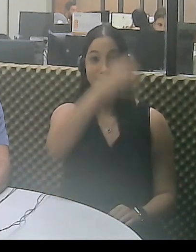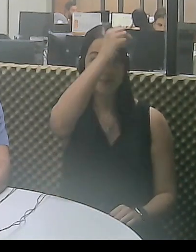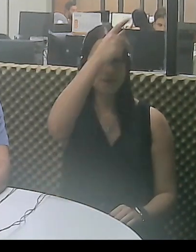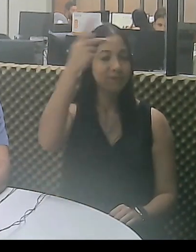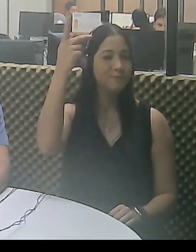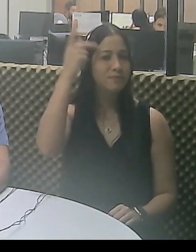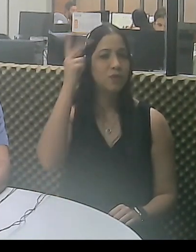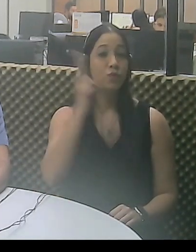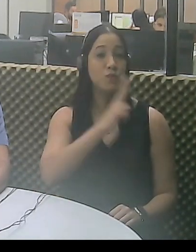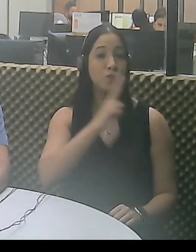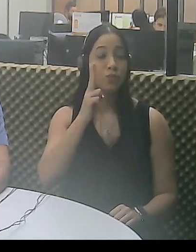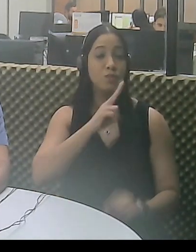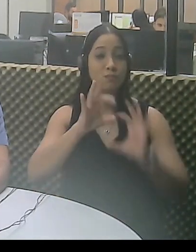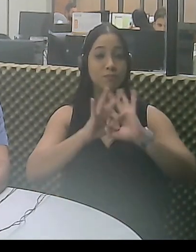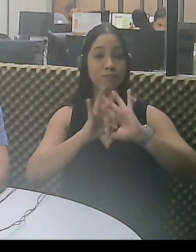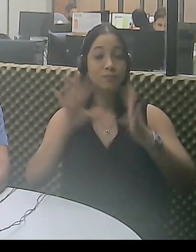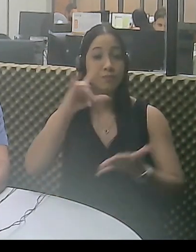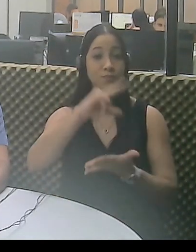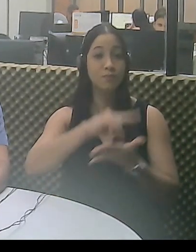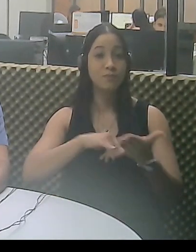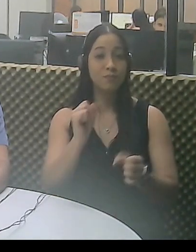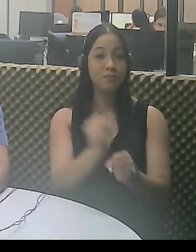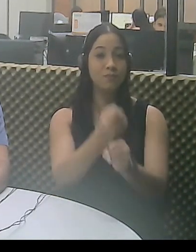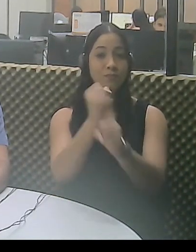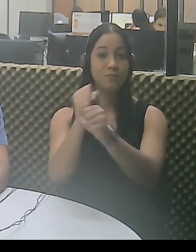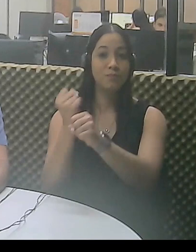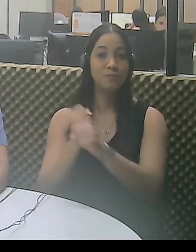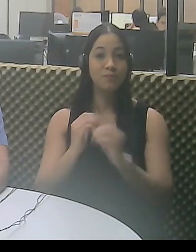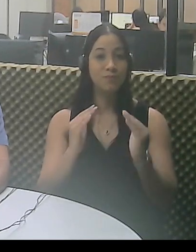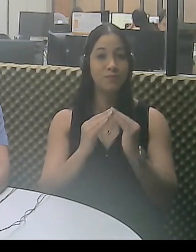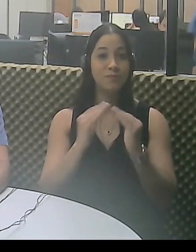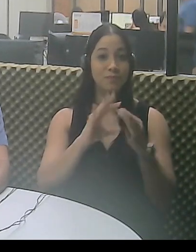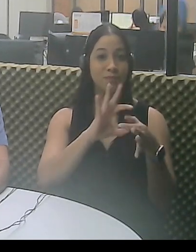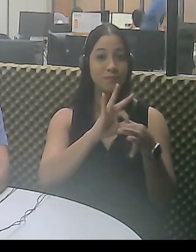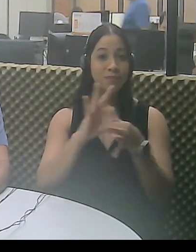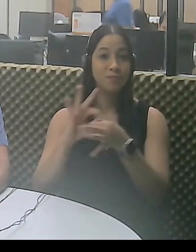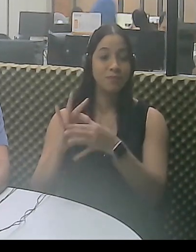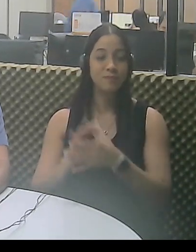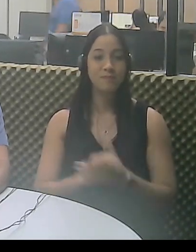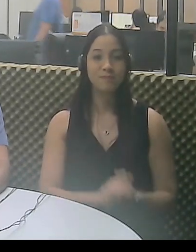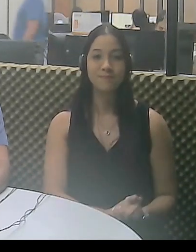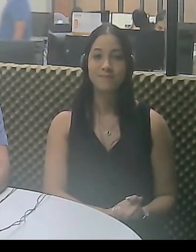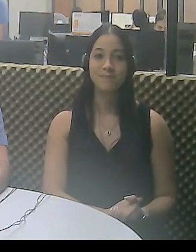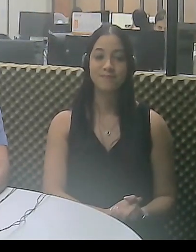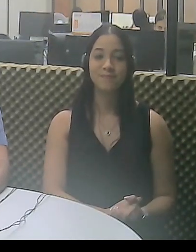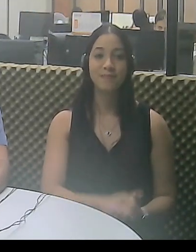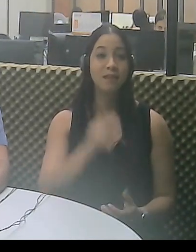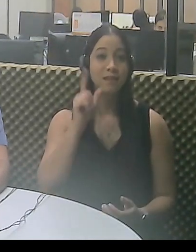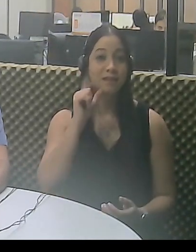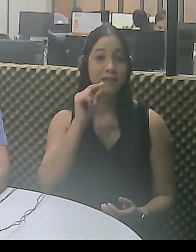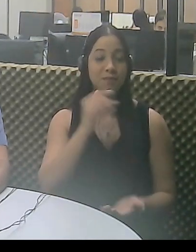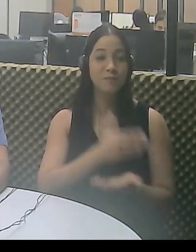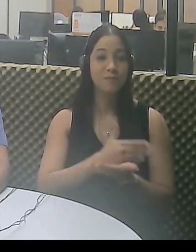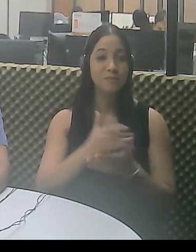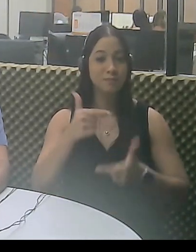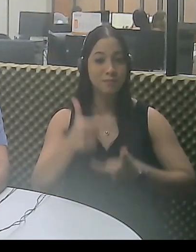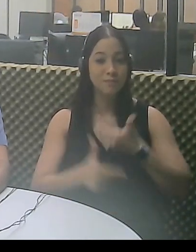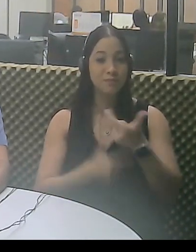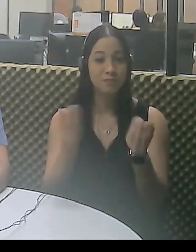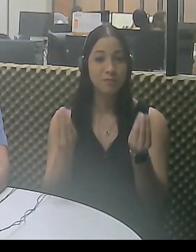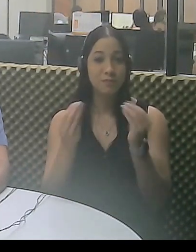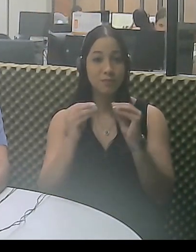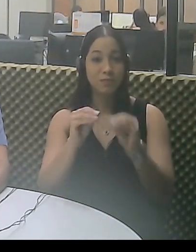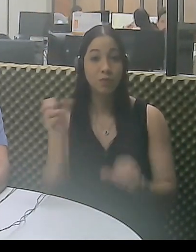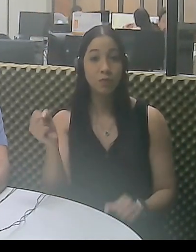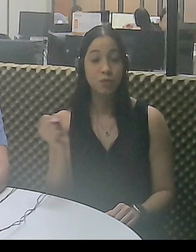Prefeitura agiliza a liberação de alvará para construção de casas conjugadas. Demai inicia trabalhos para a instalação